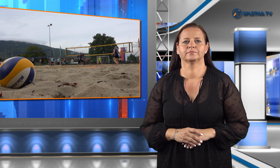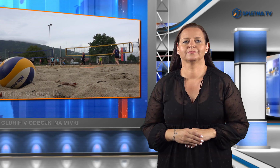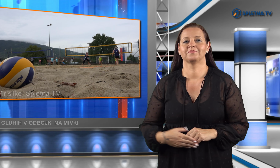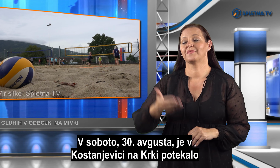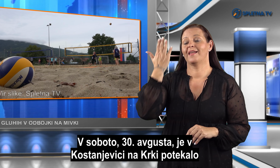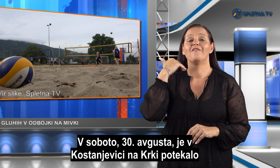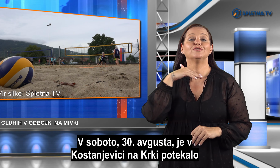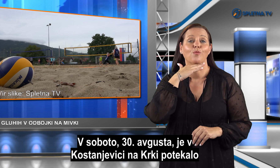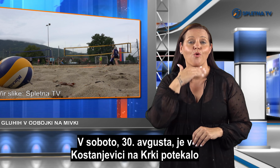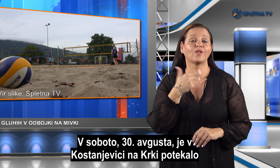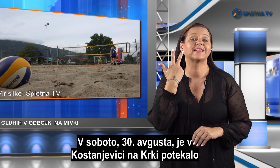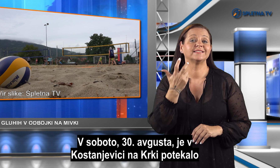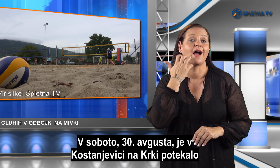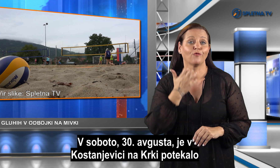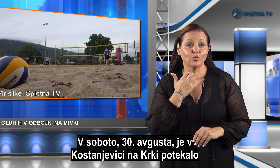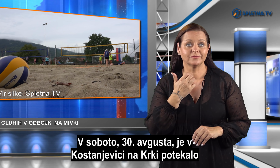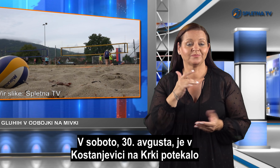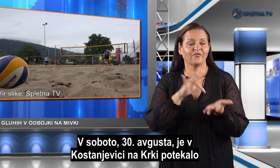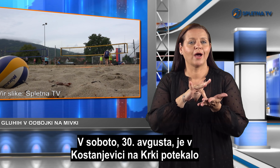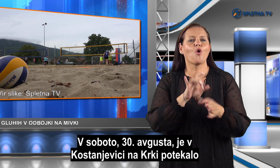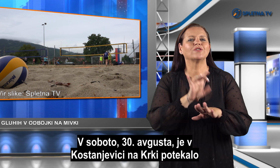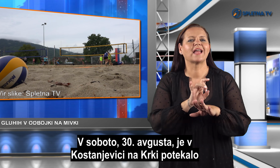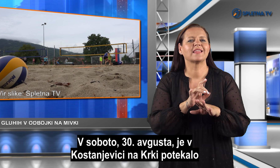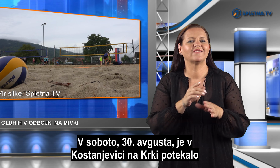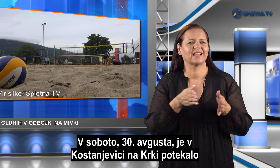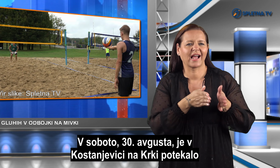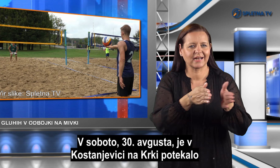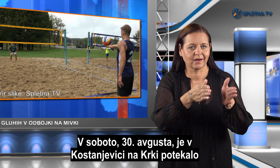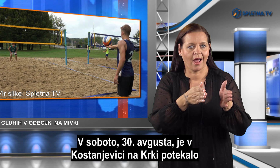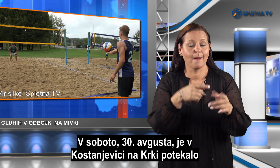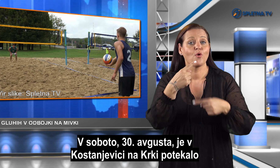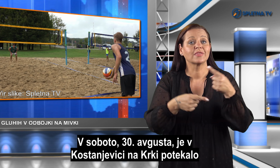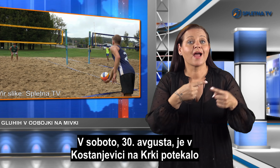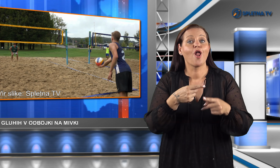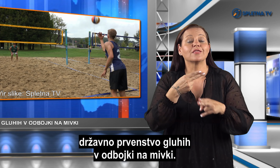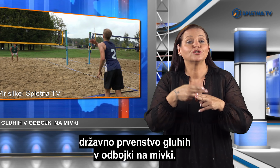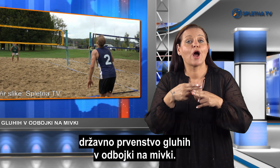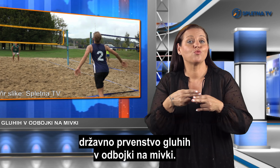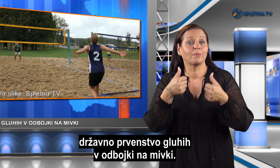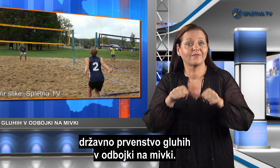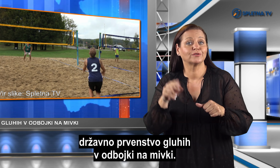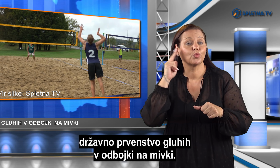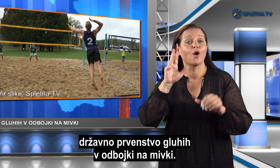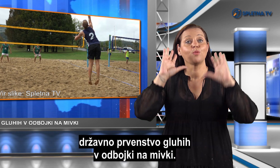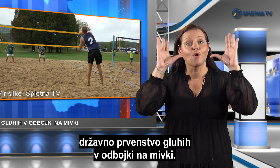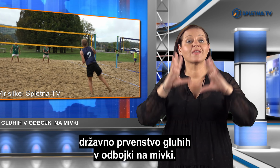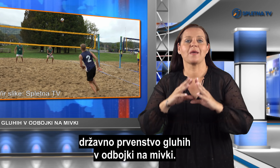V soboto 30. avgusta je v Kostanjevici na Krki potekalo državno prvenstvo gluhih v odbojki na